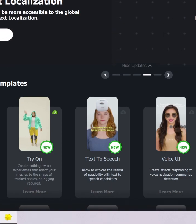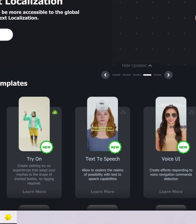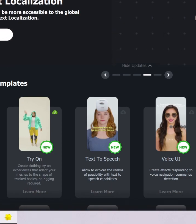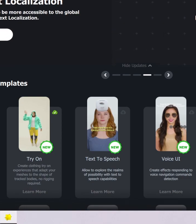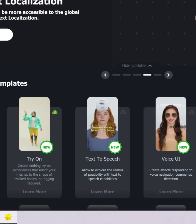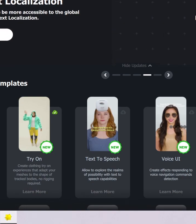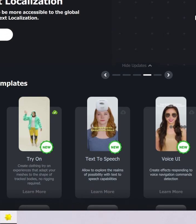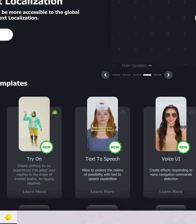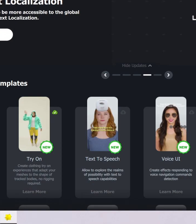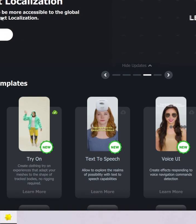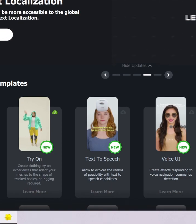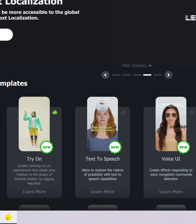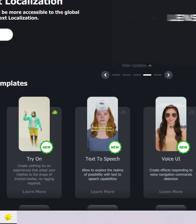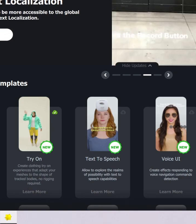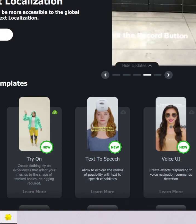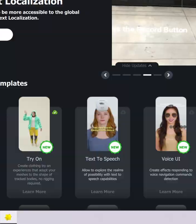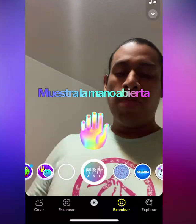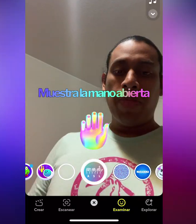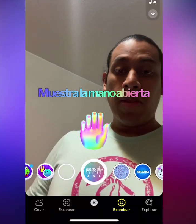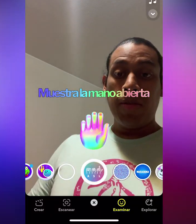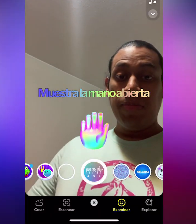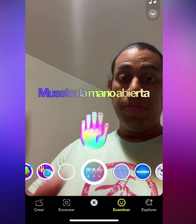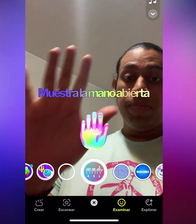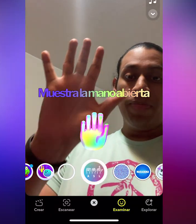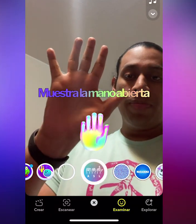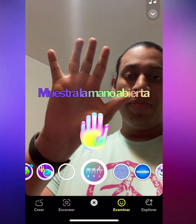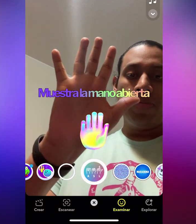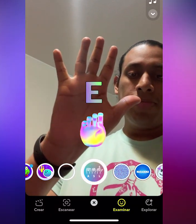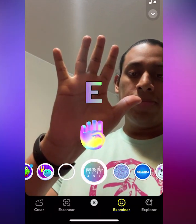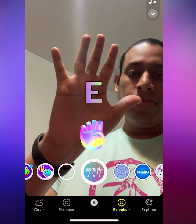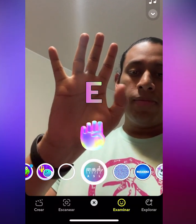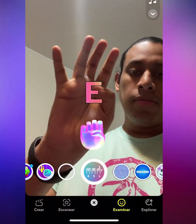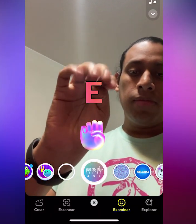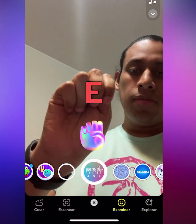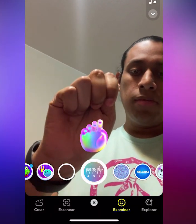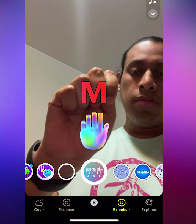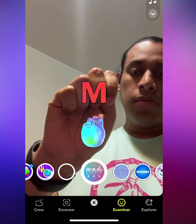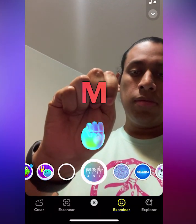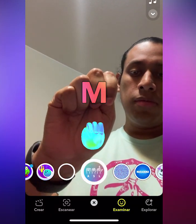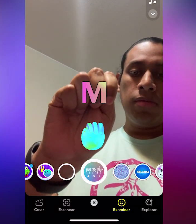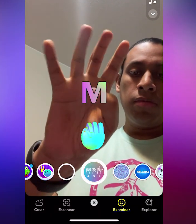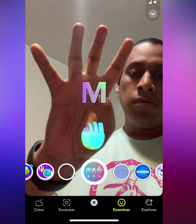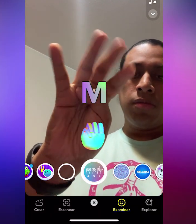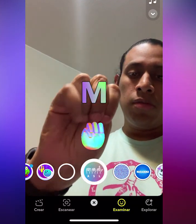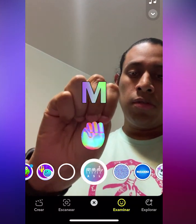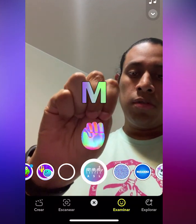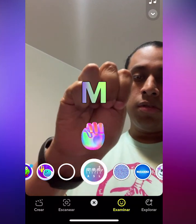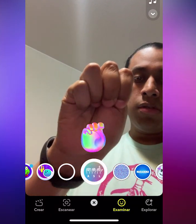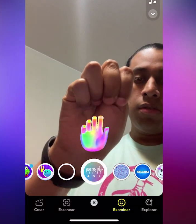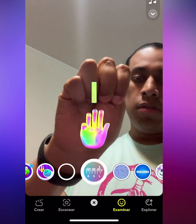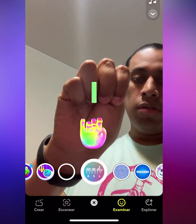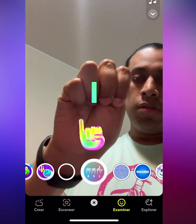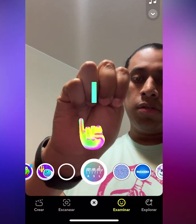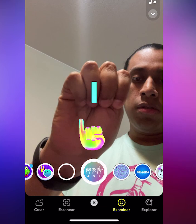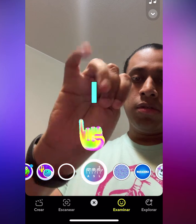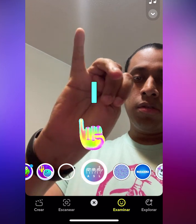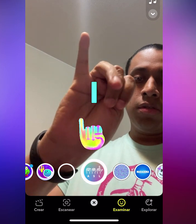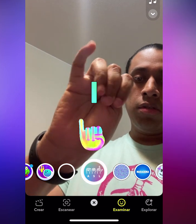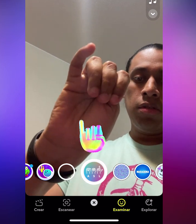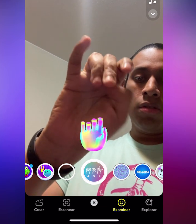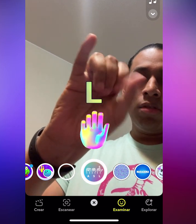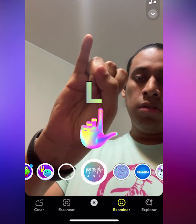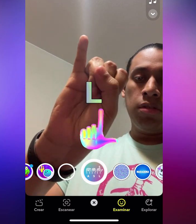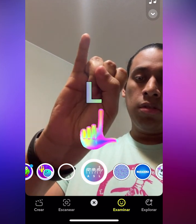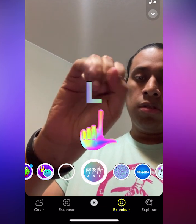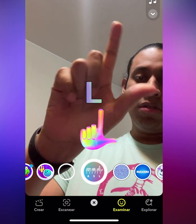brindando herramientas y experiencias únicas para crear. Este es el caso de Finger Spelling. Por supuesto, todos mis archivos